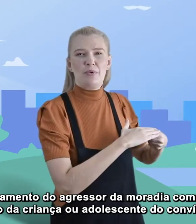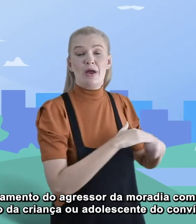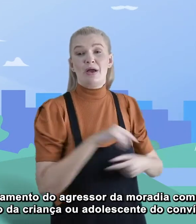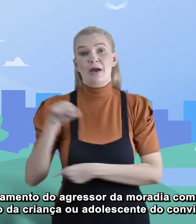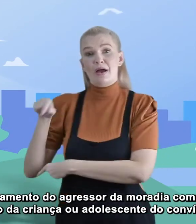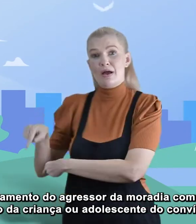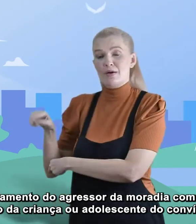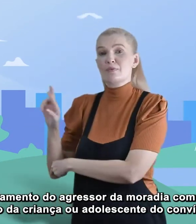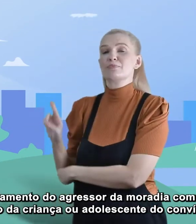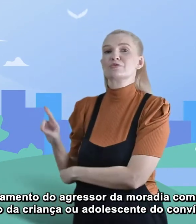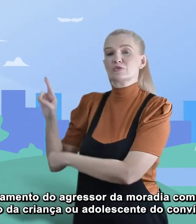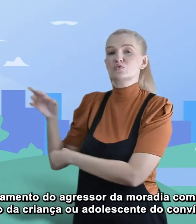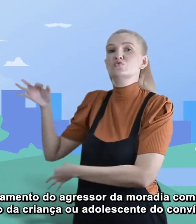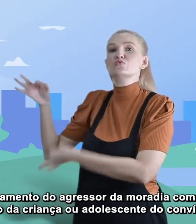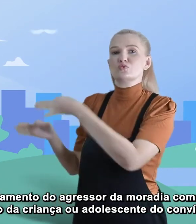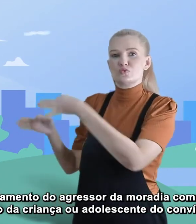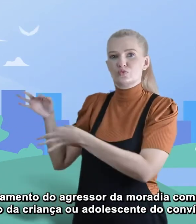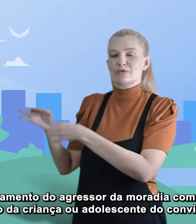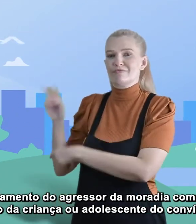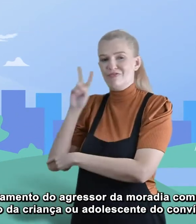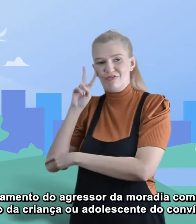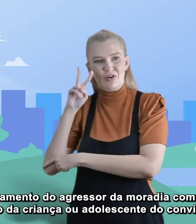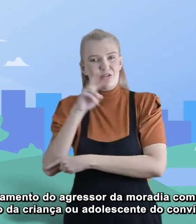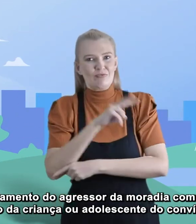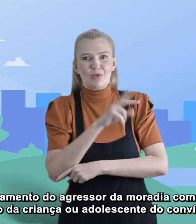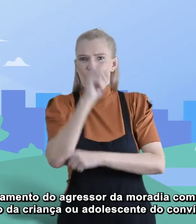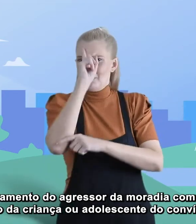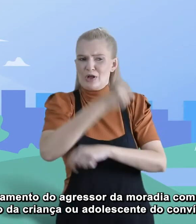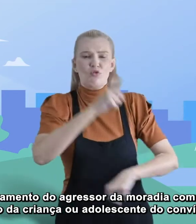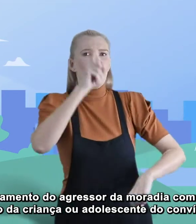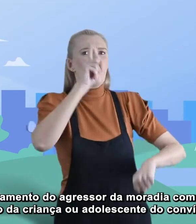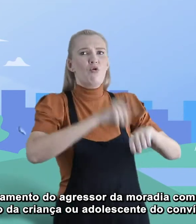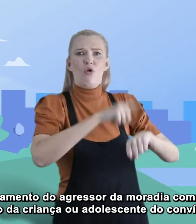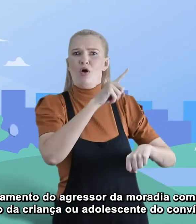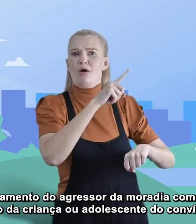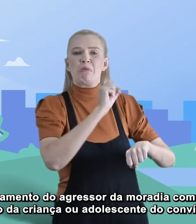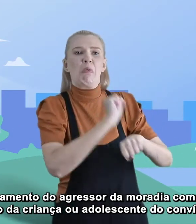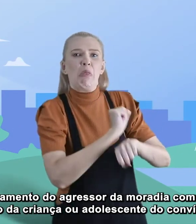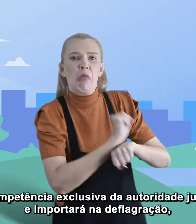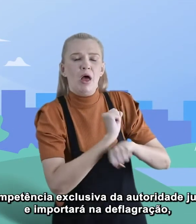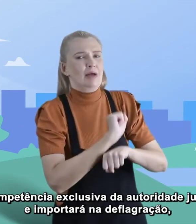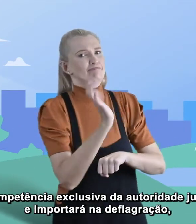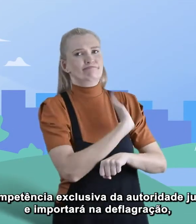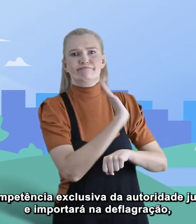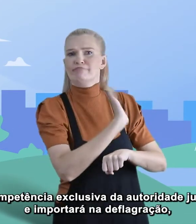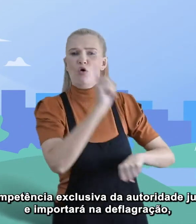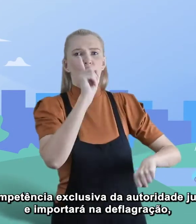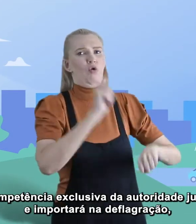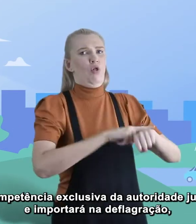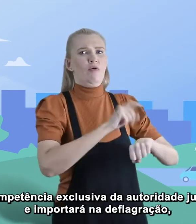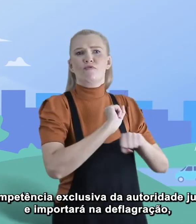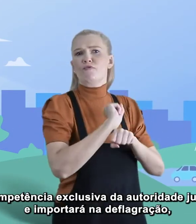da moradia comum ou afastamento da criança ou adolescente do convívio familiar, é de competência exclusiva da